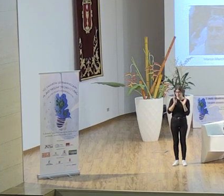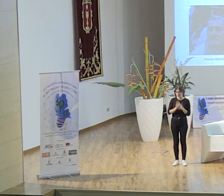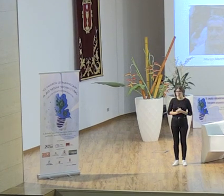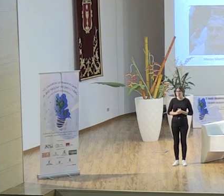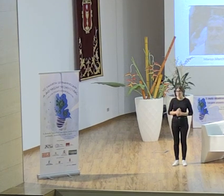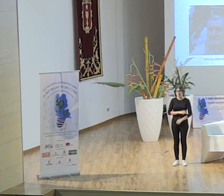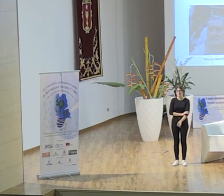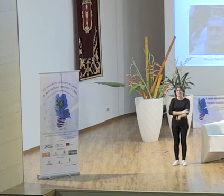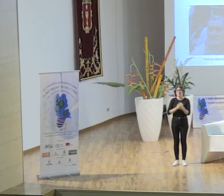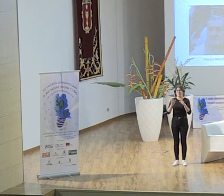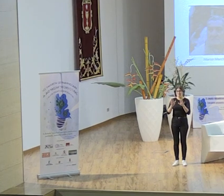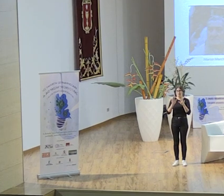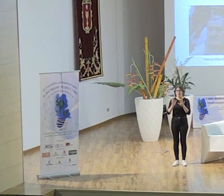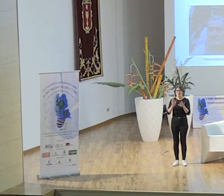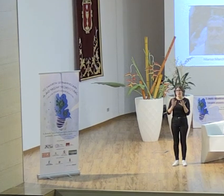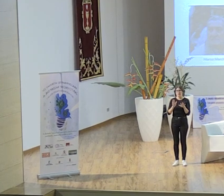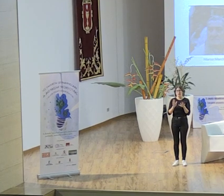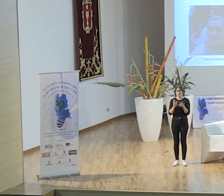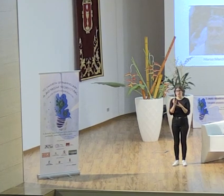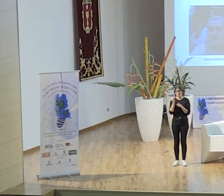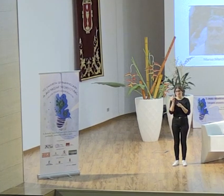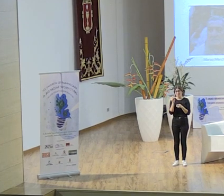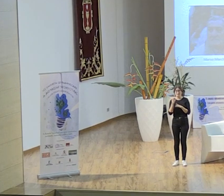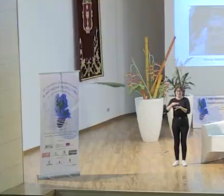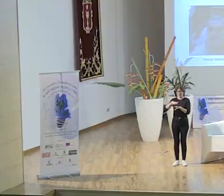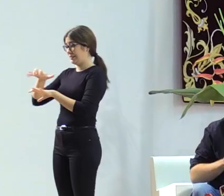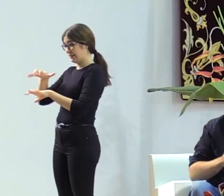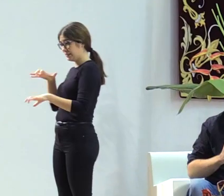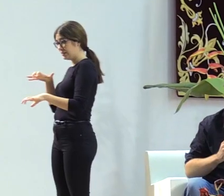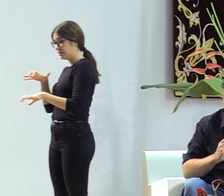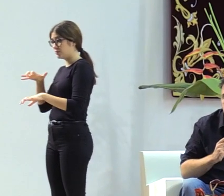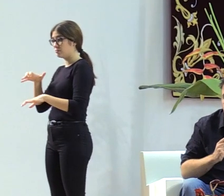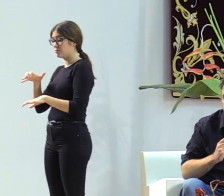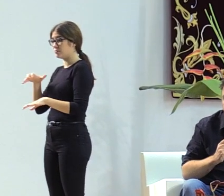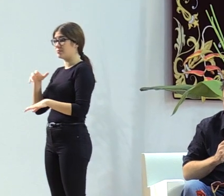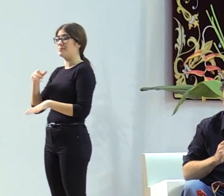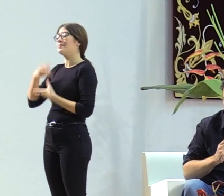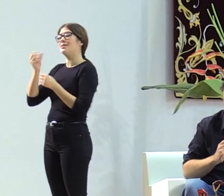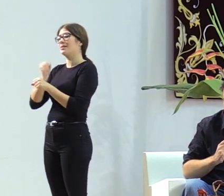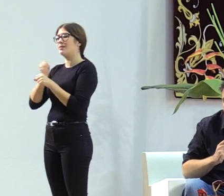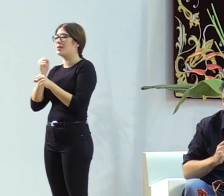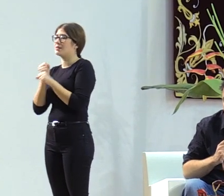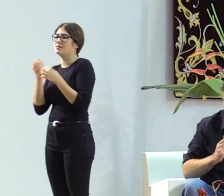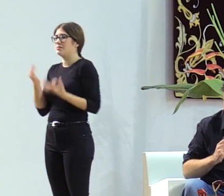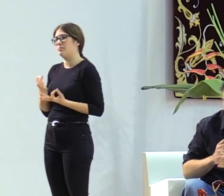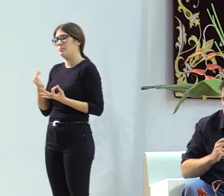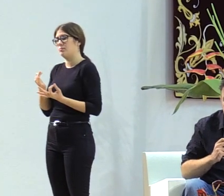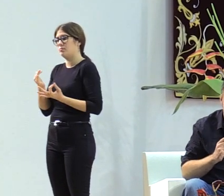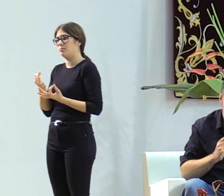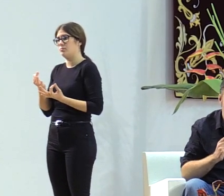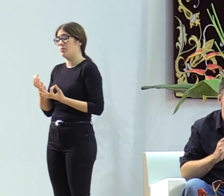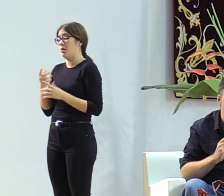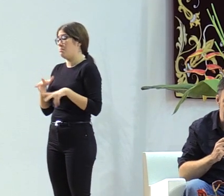en un espacio de reflexión, mirarlo desde ahí. Claro, el ideal en el método es poder trabajar de manera desde